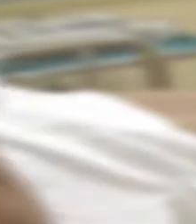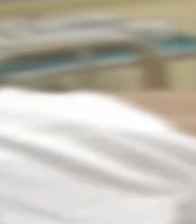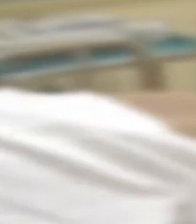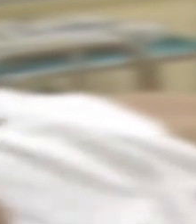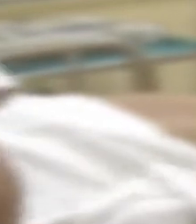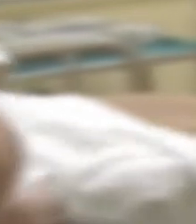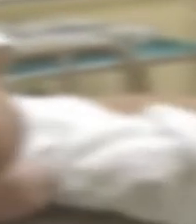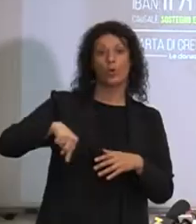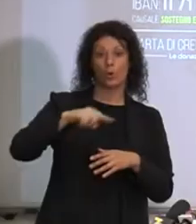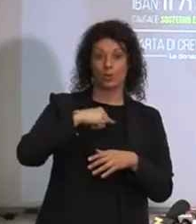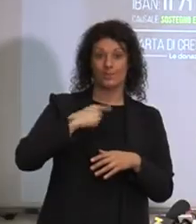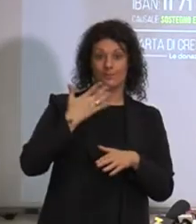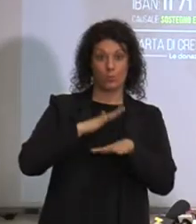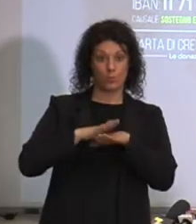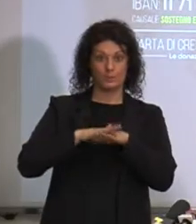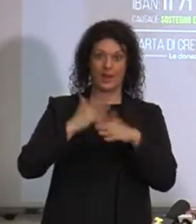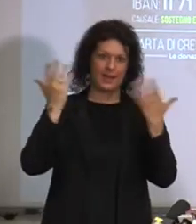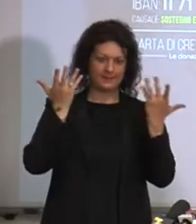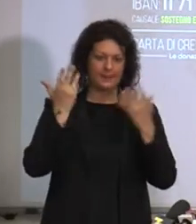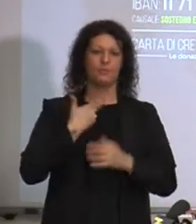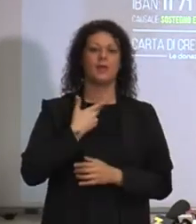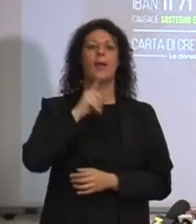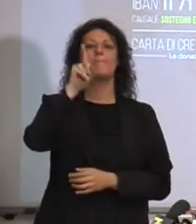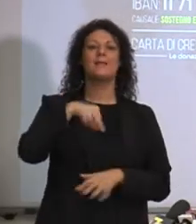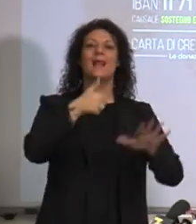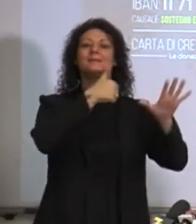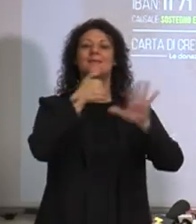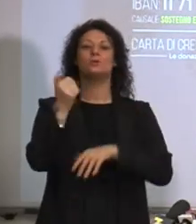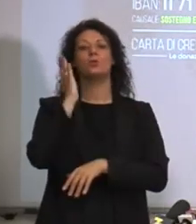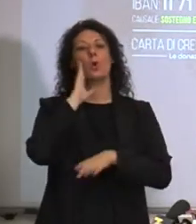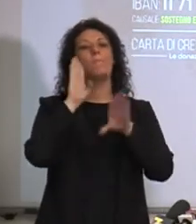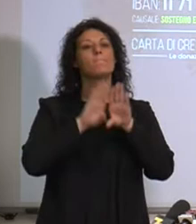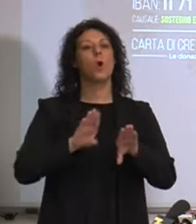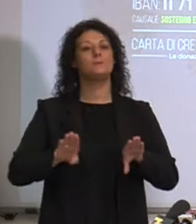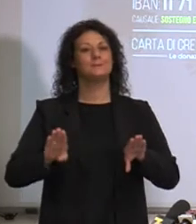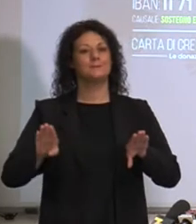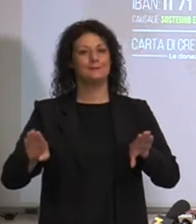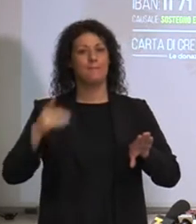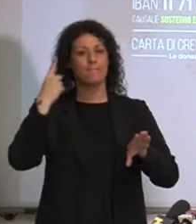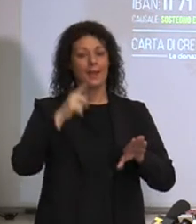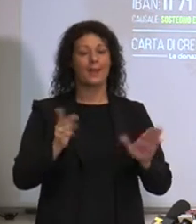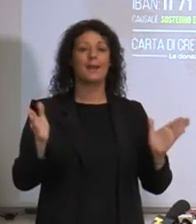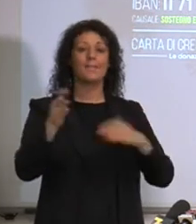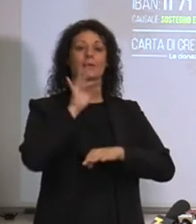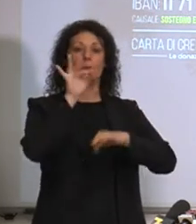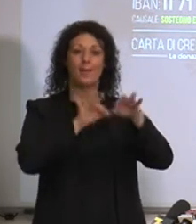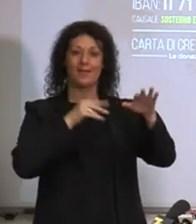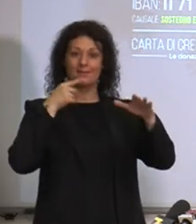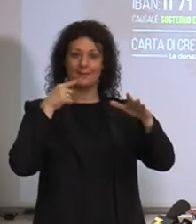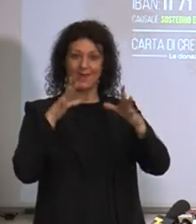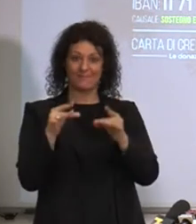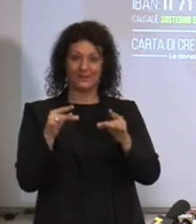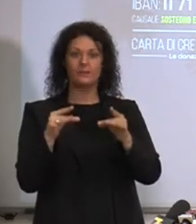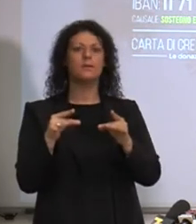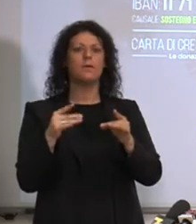nell'emergenza coronavirus. Se avevamo 1.600 posti potenziali di malattie infettive, tornano i 1.600